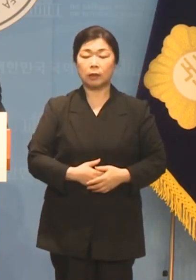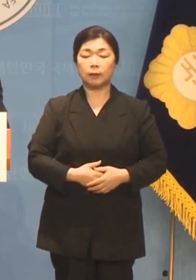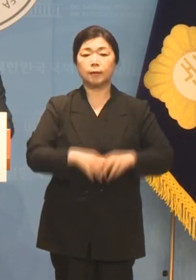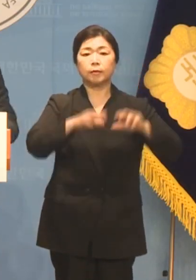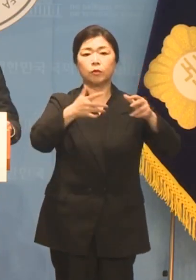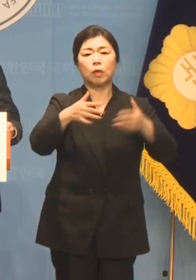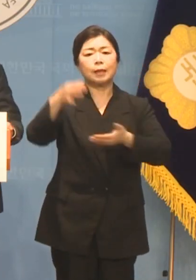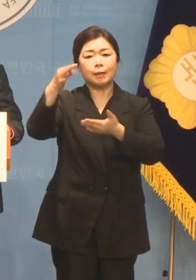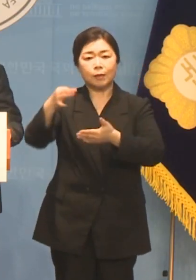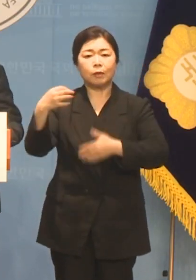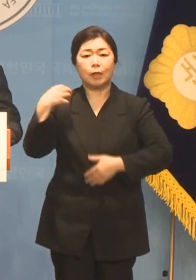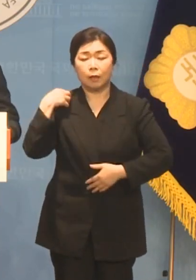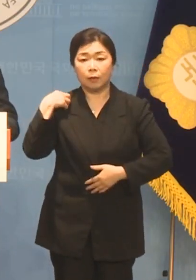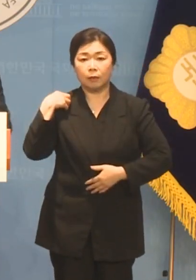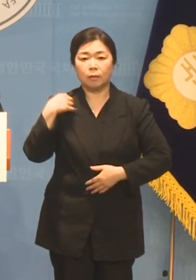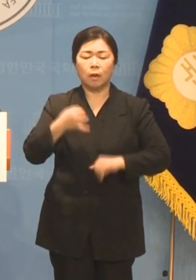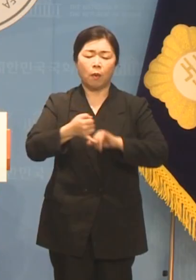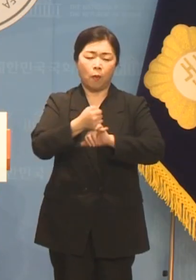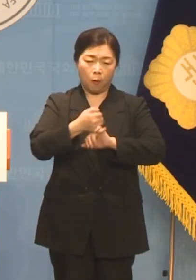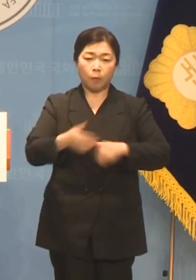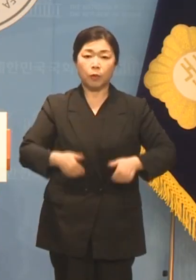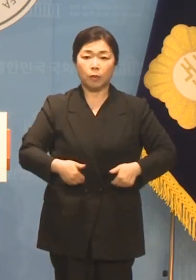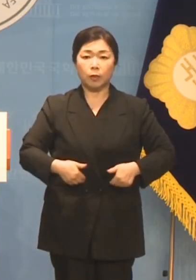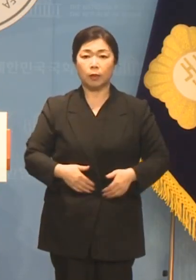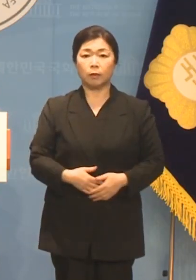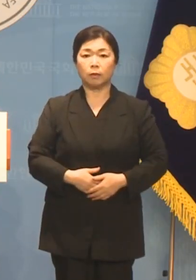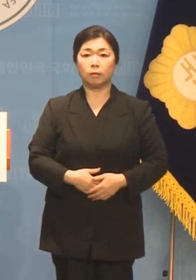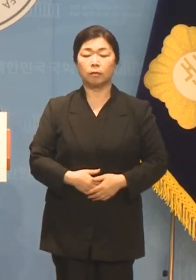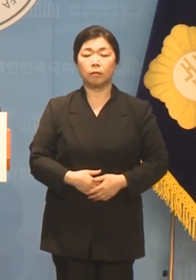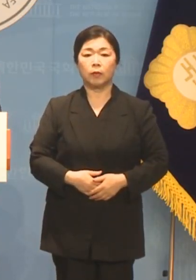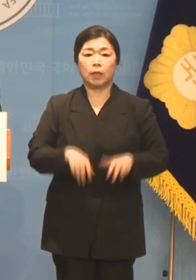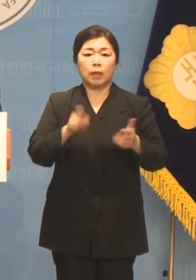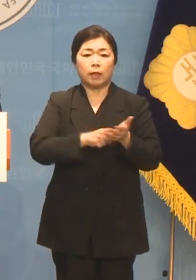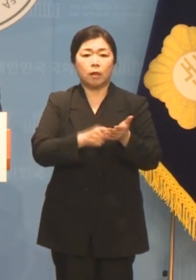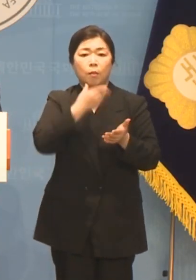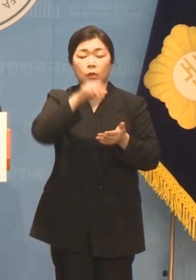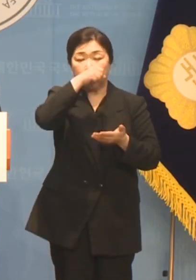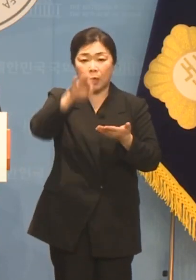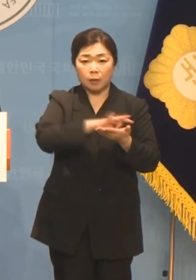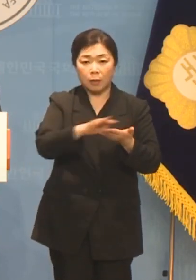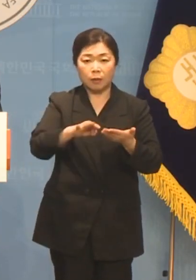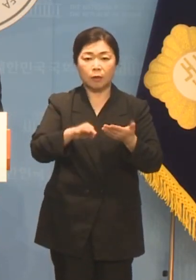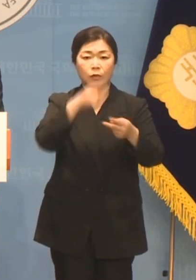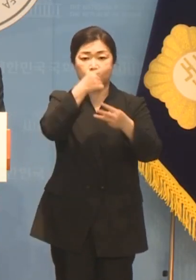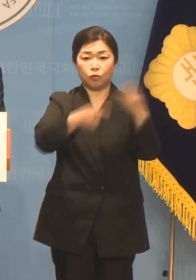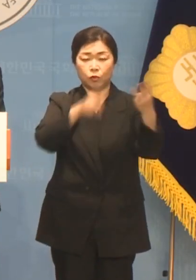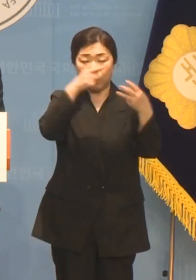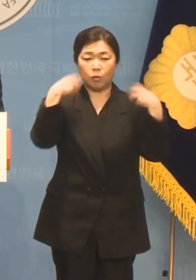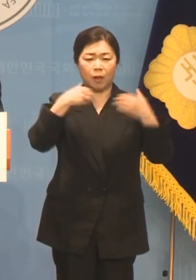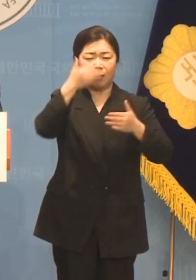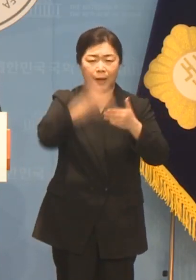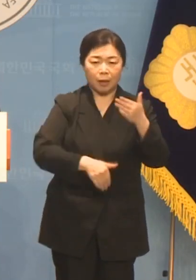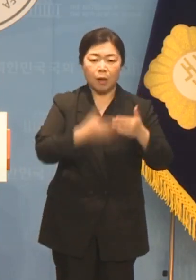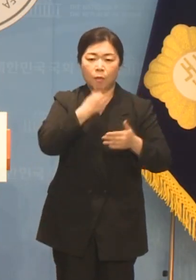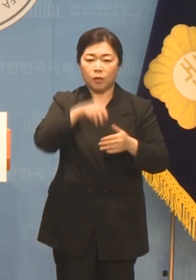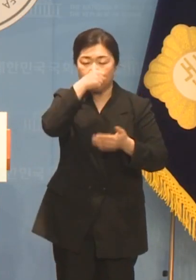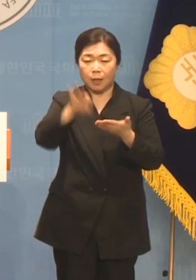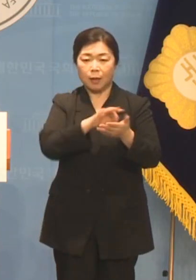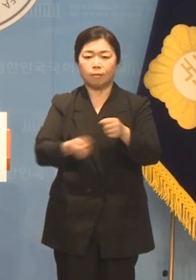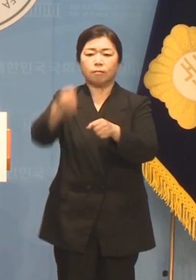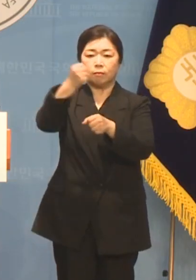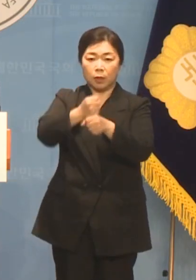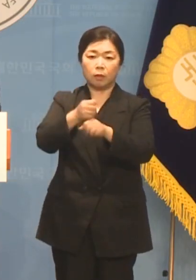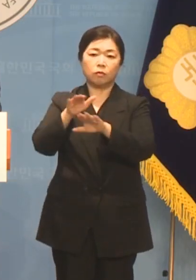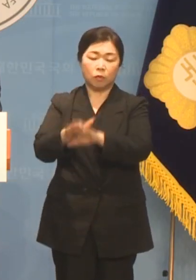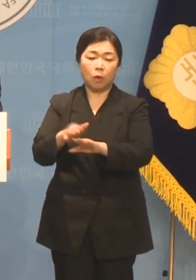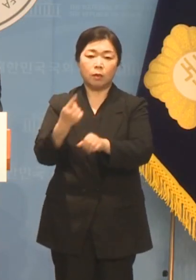국가와 재정의 역할이 절실한 때입니다. 우선 긴급 복지 예산 등 윤석열 정부가 삭감한 복지 예산부터 복원하고